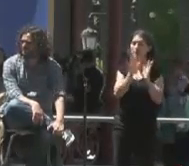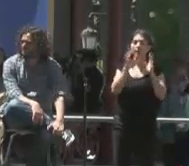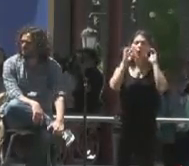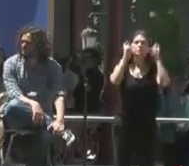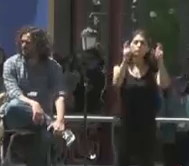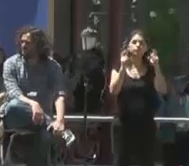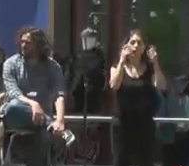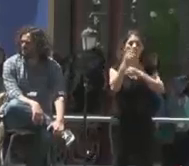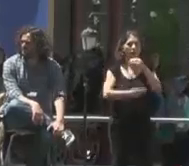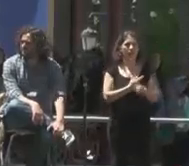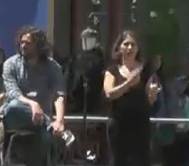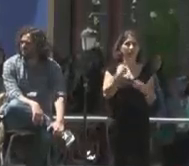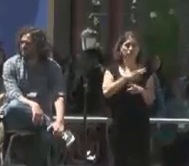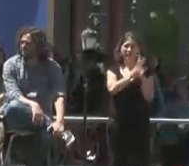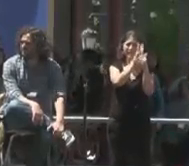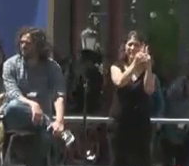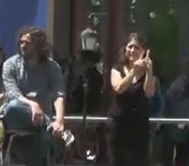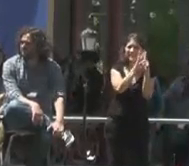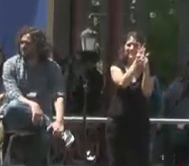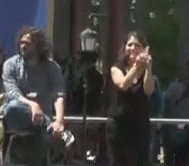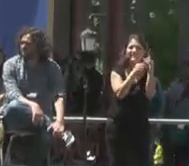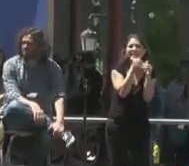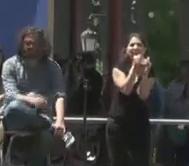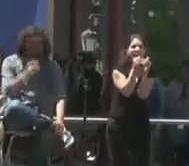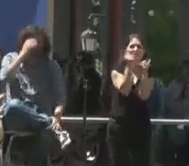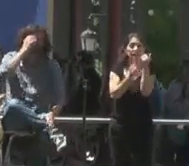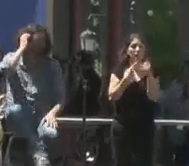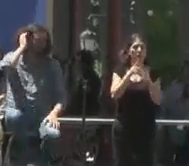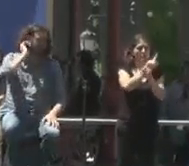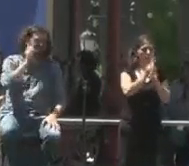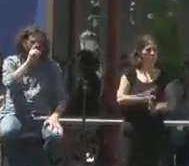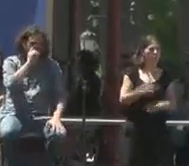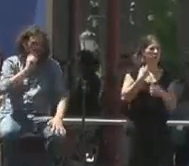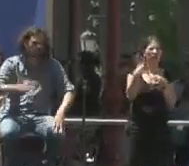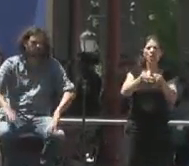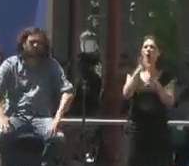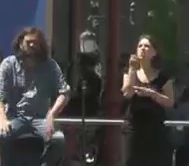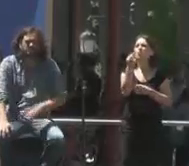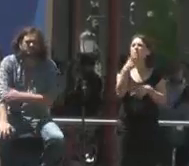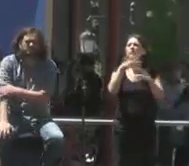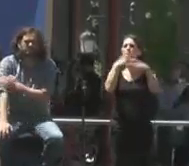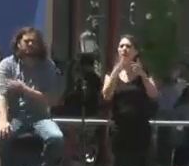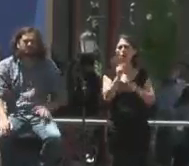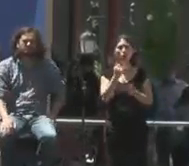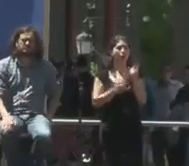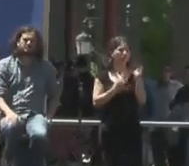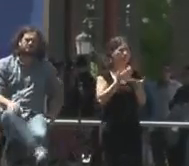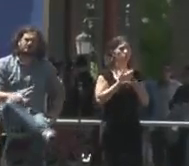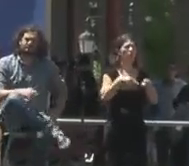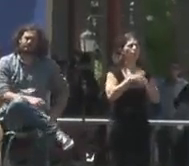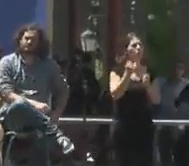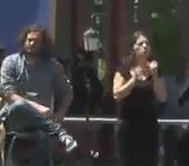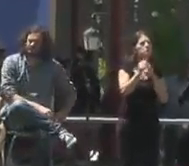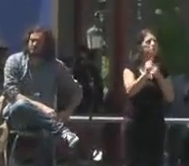que lo estamos rozando con los dedos. Y hay una encuesta que no se publica con números, pero que seguramente nos ayuda más a saber qué puede